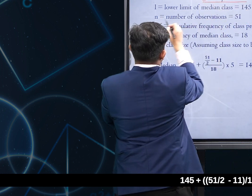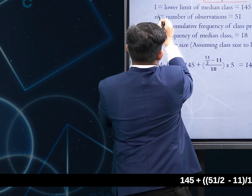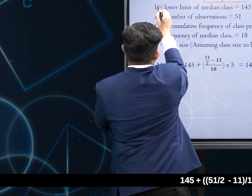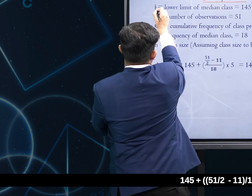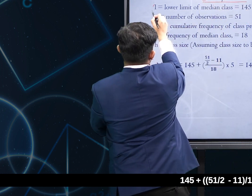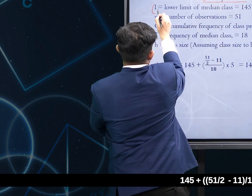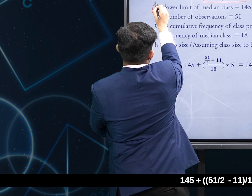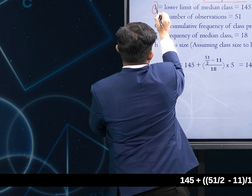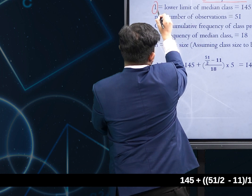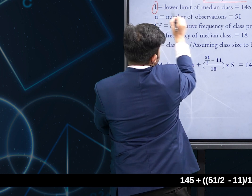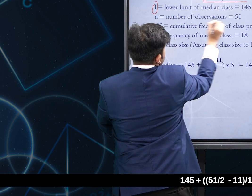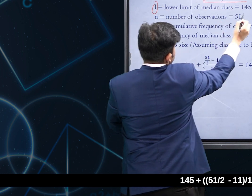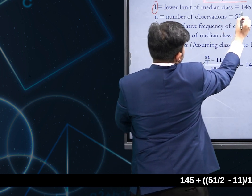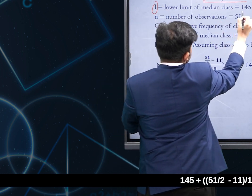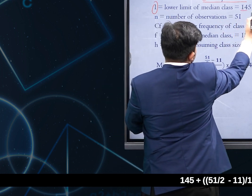11/18 ఇంటూ 5).